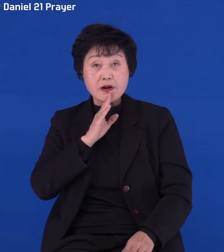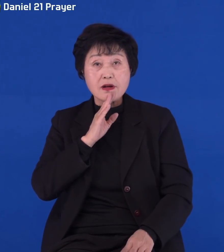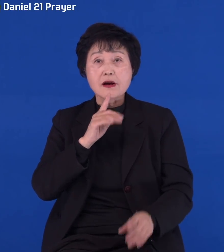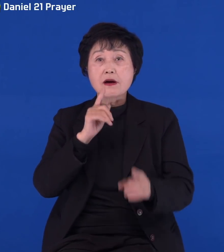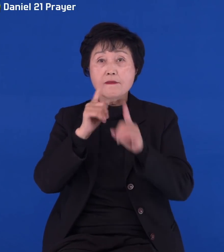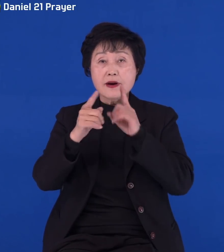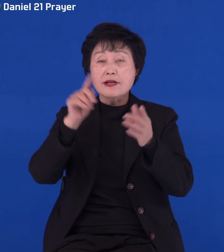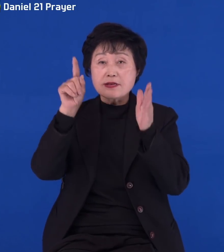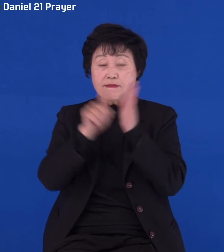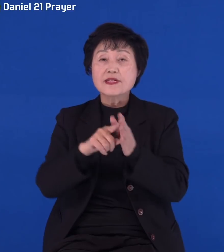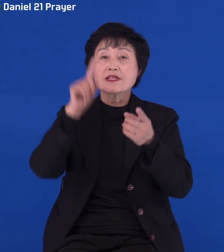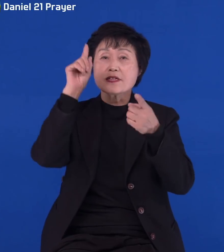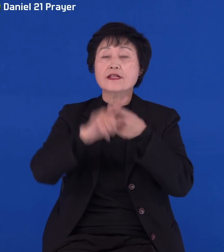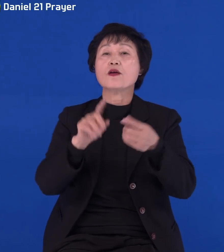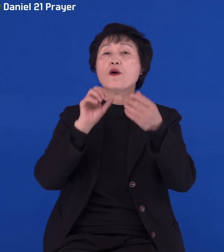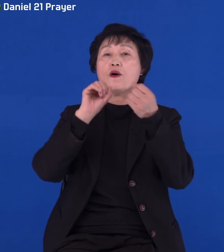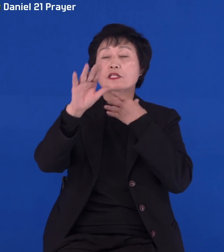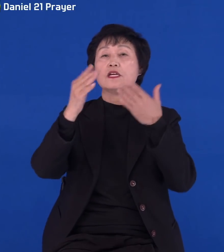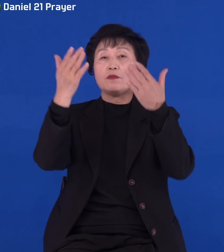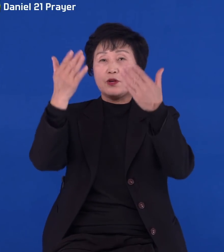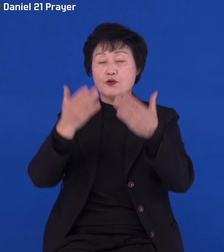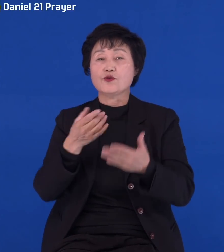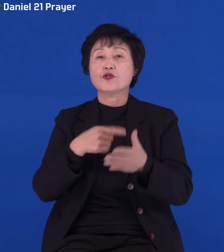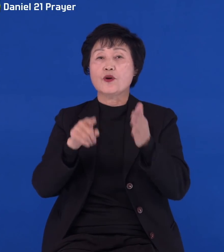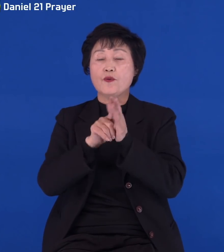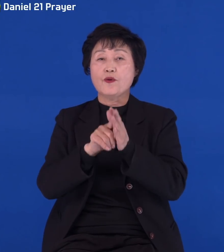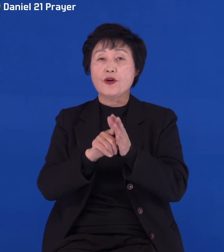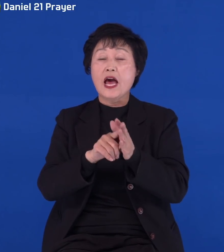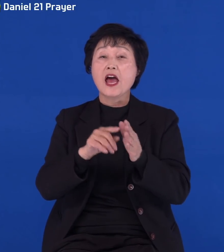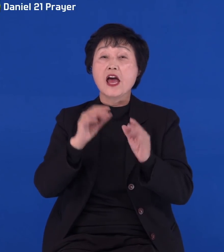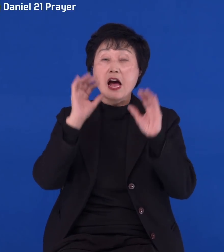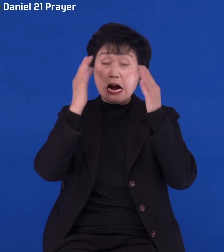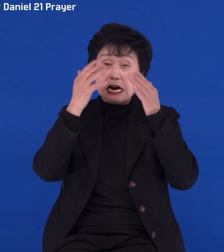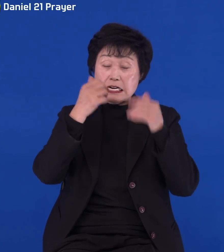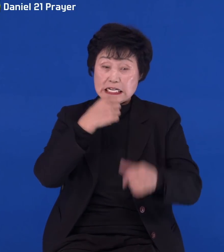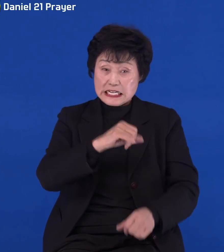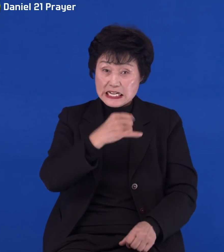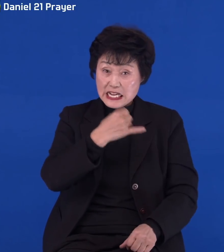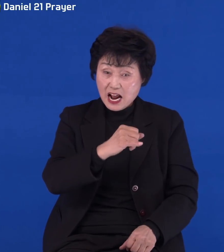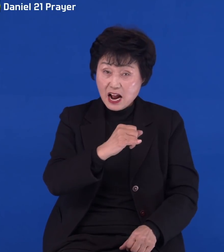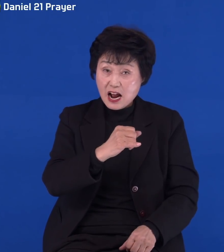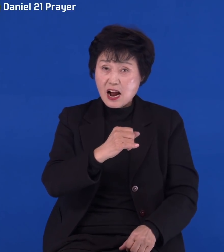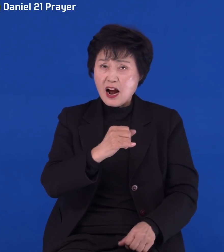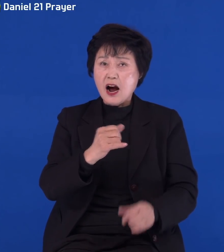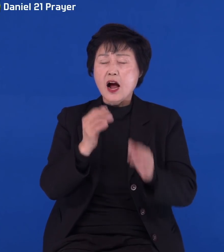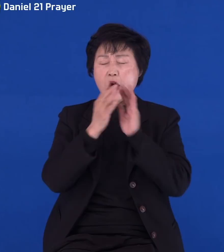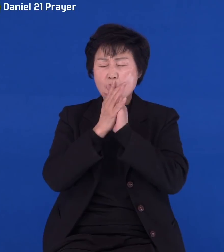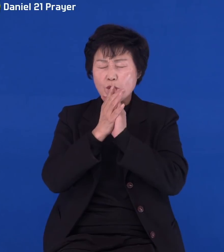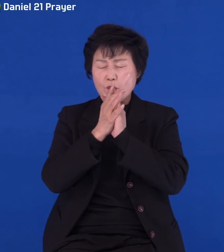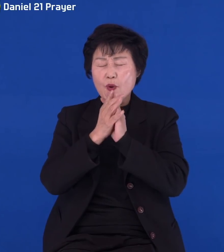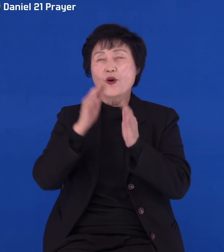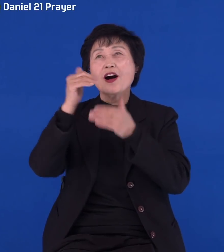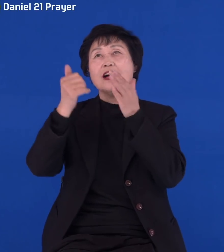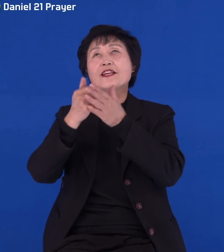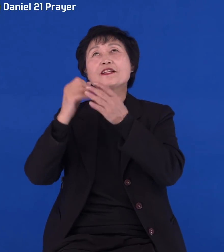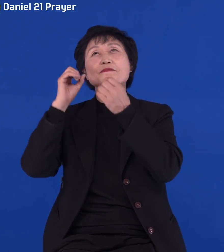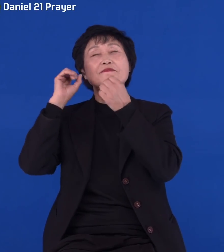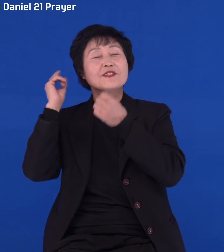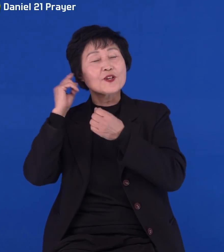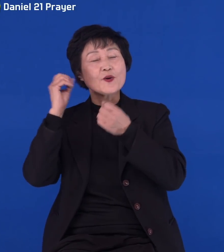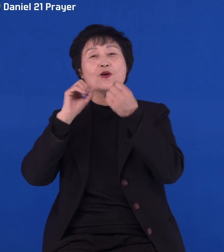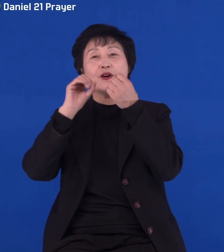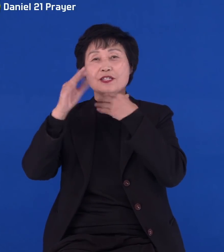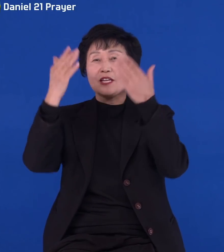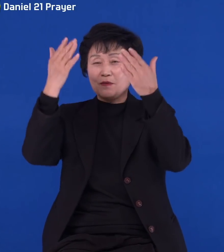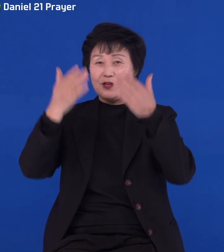위해서 그 어린 아이들의 기도를 들어줬다고 저는 믿습니다. 어머니가 이제 많이 회복되고 둘레길을 걸었는데 저는 치매가